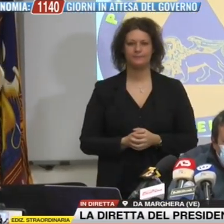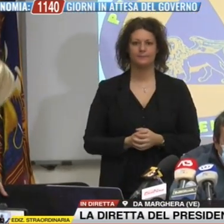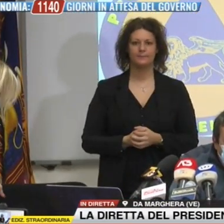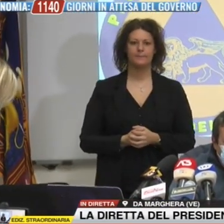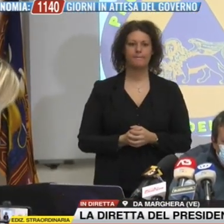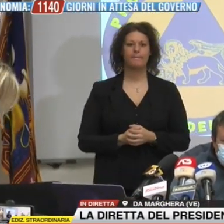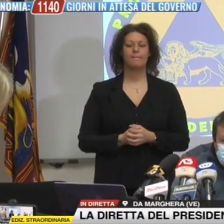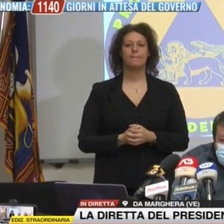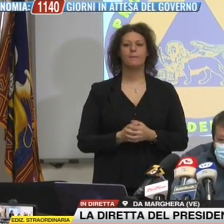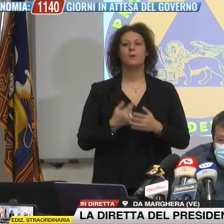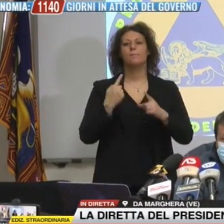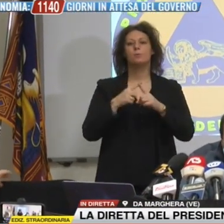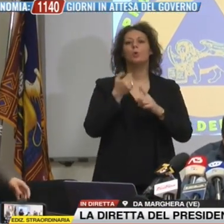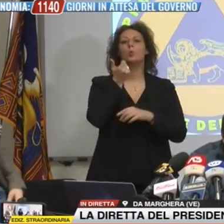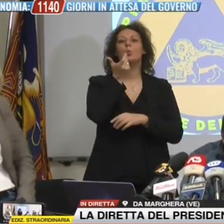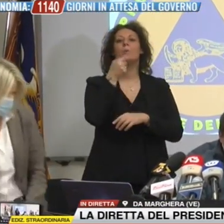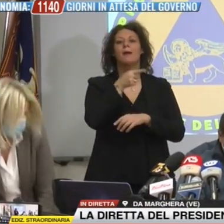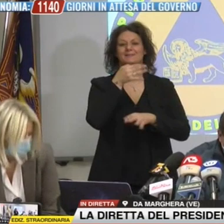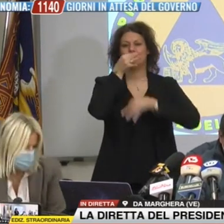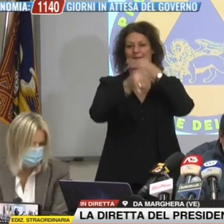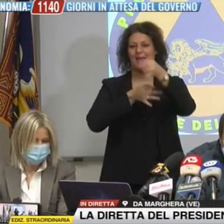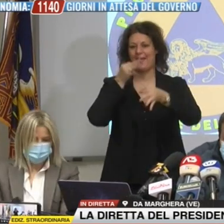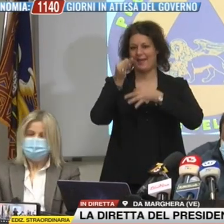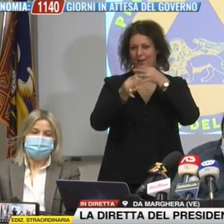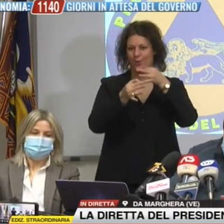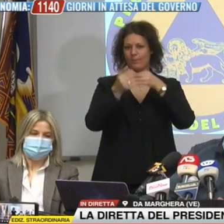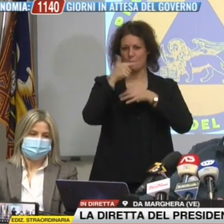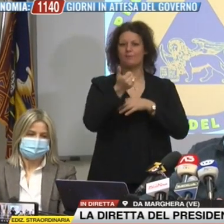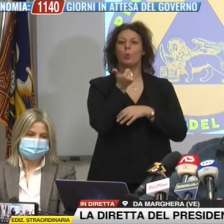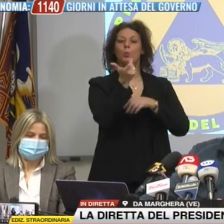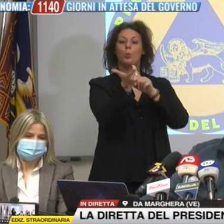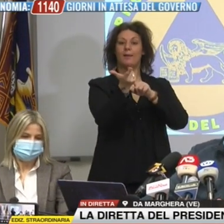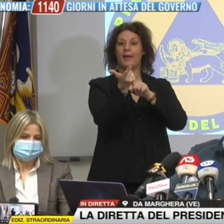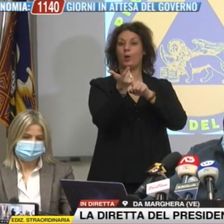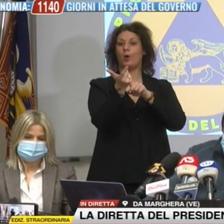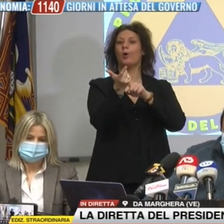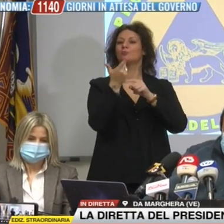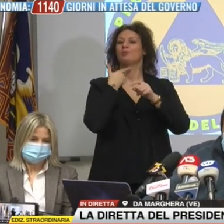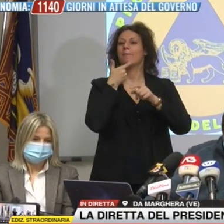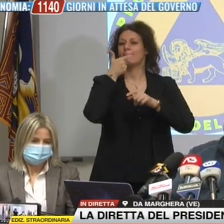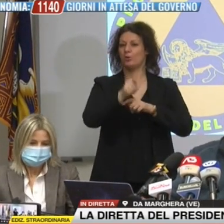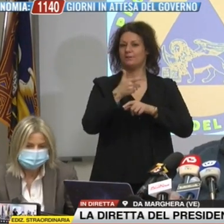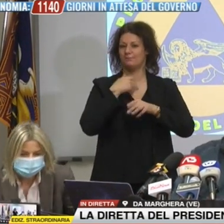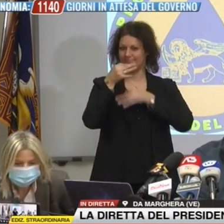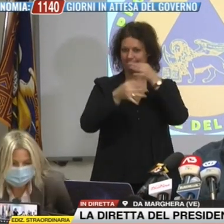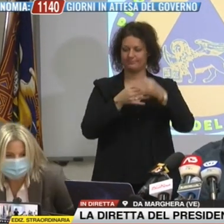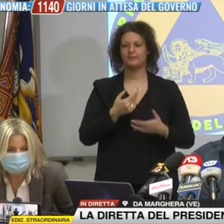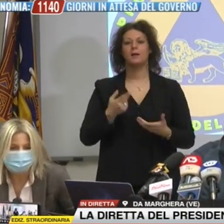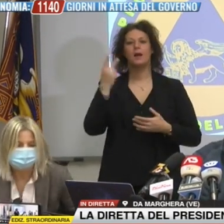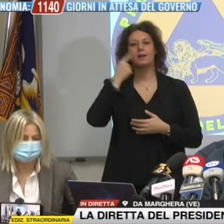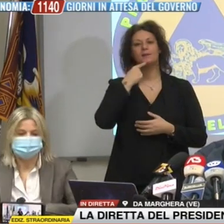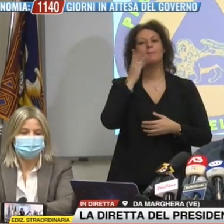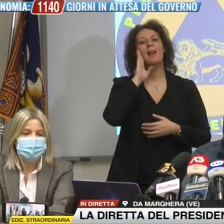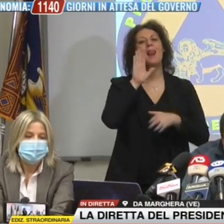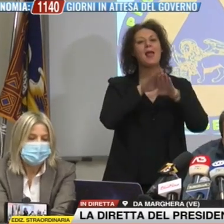questi numeri, perché dietro ci sono dei significati e soprattutto. Noi parliamo di letti occupati, ma su quei letti ci sono delle